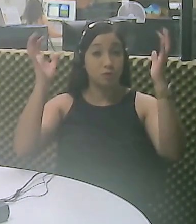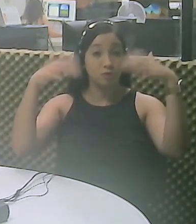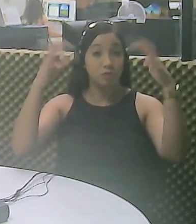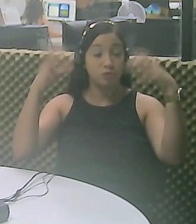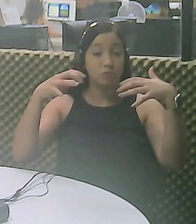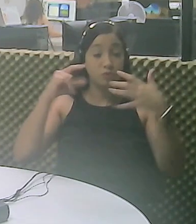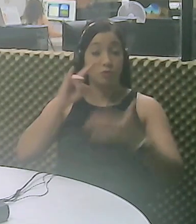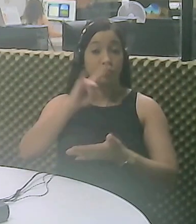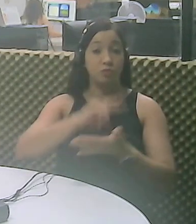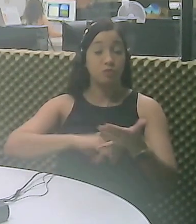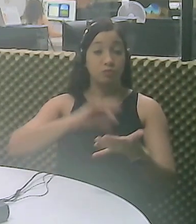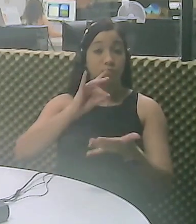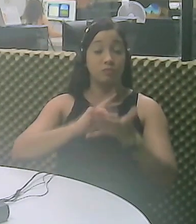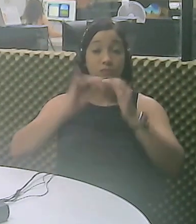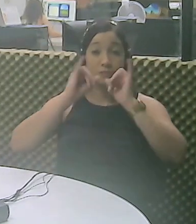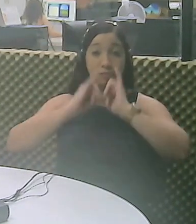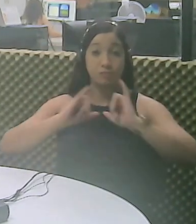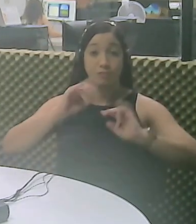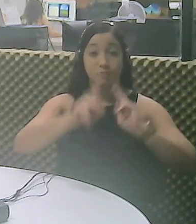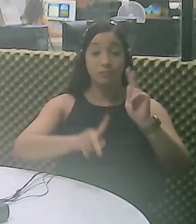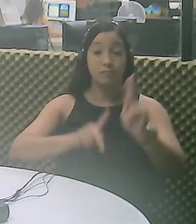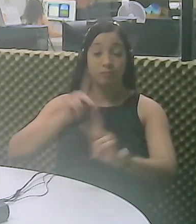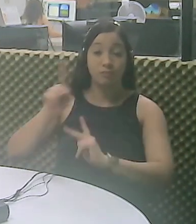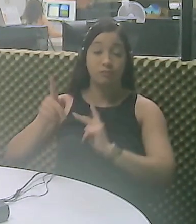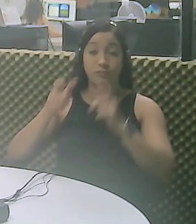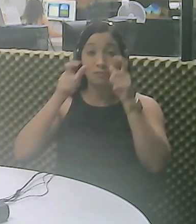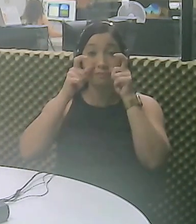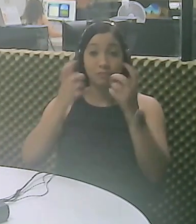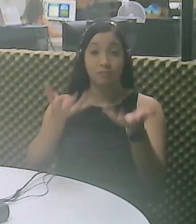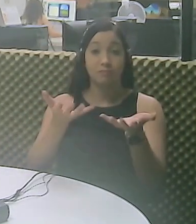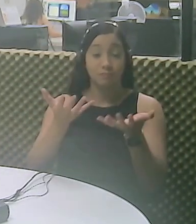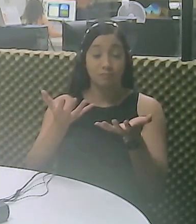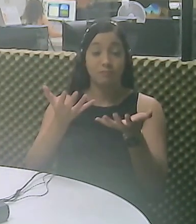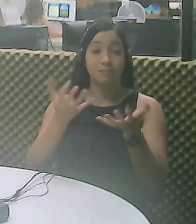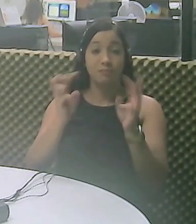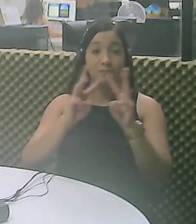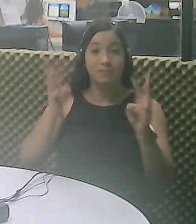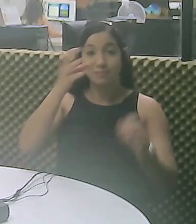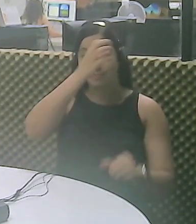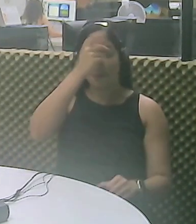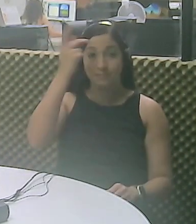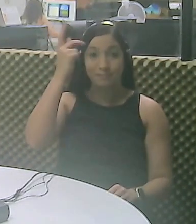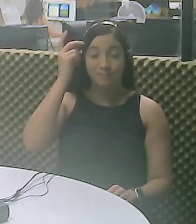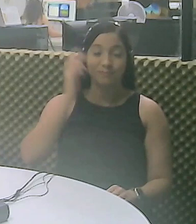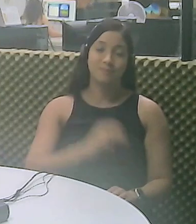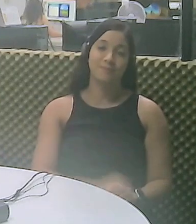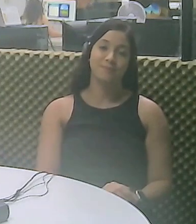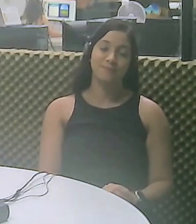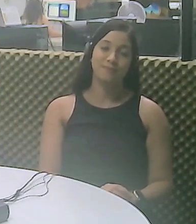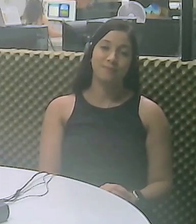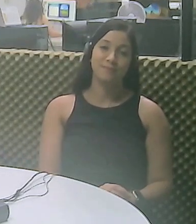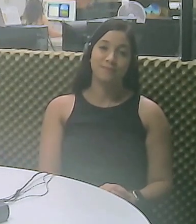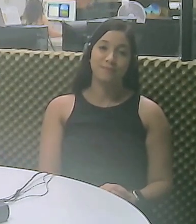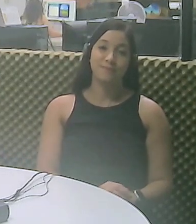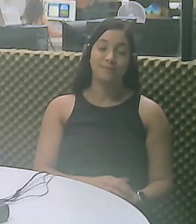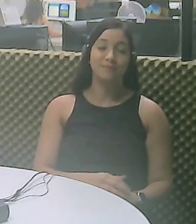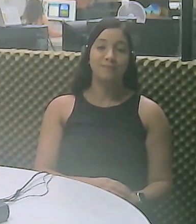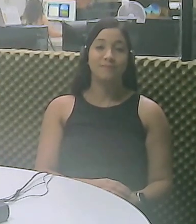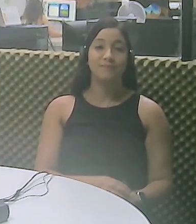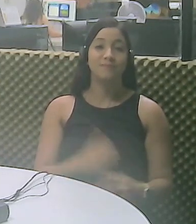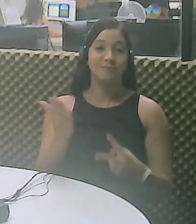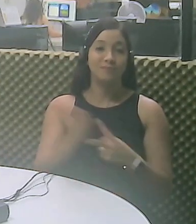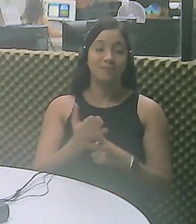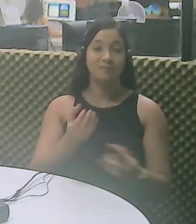para que o documento seja disponibilizado à população interessados no portal da Prefeitura. Vamos agora a um